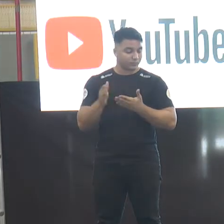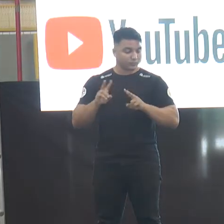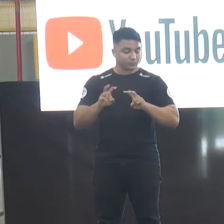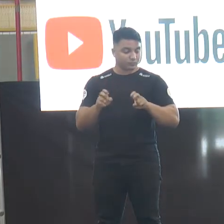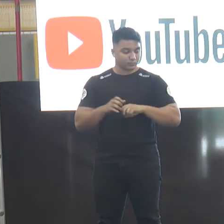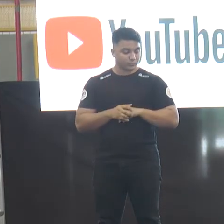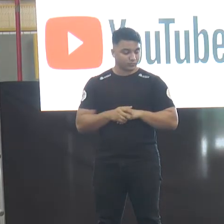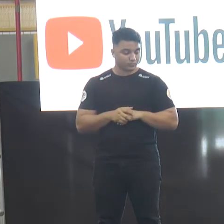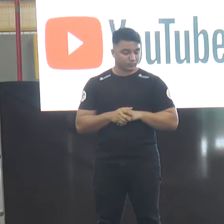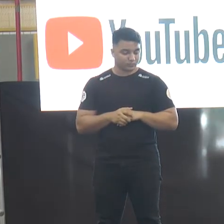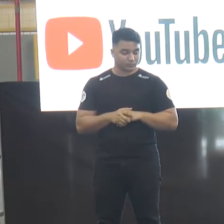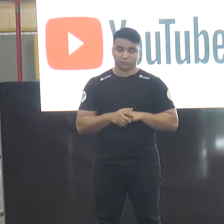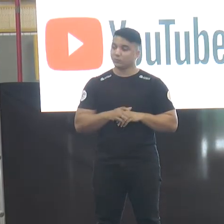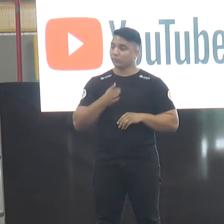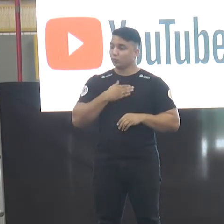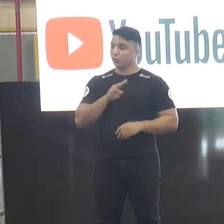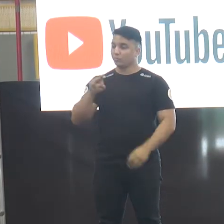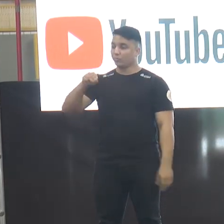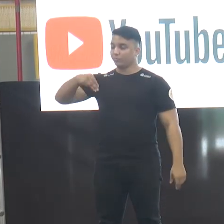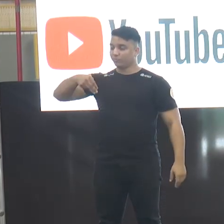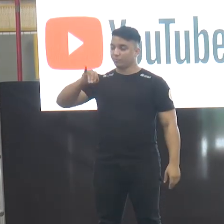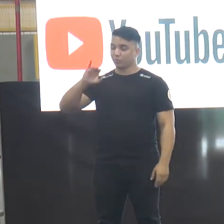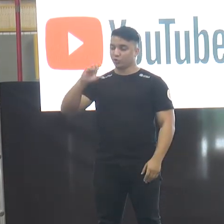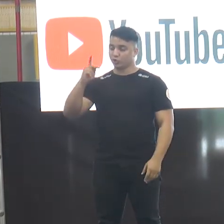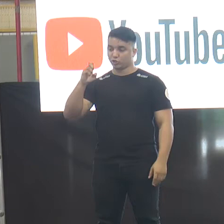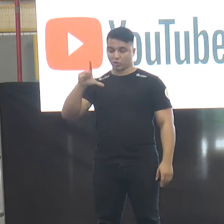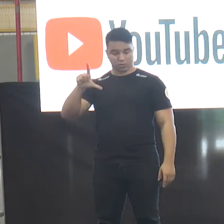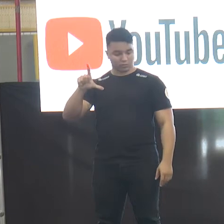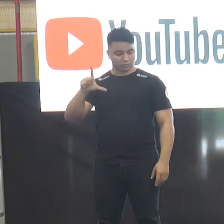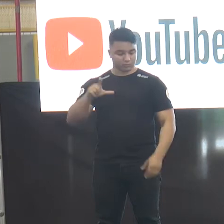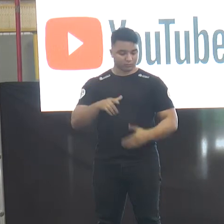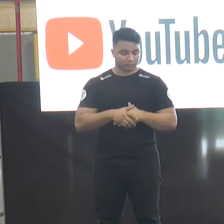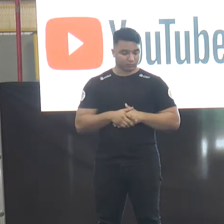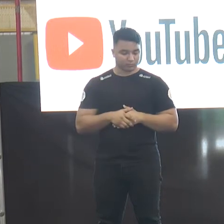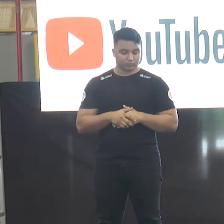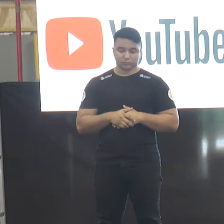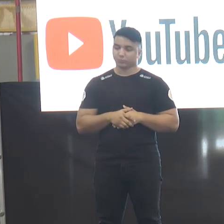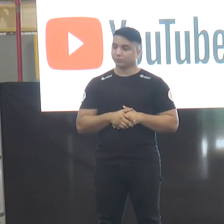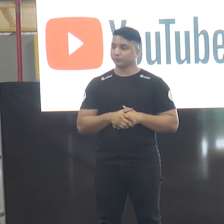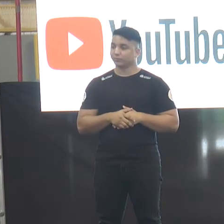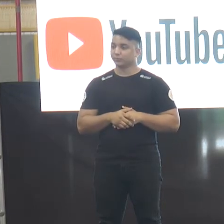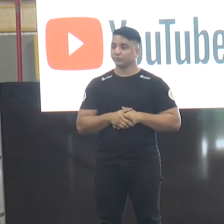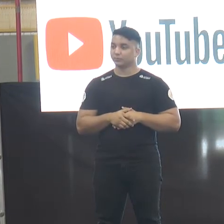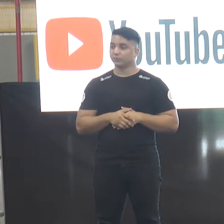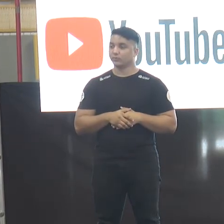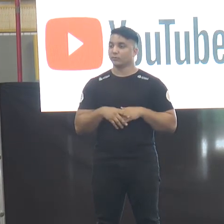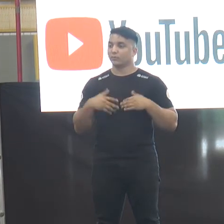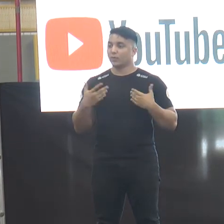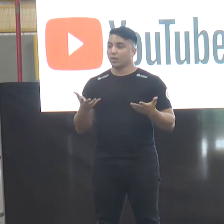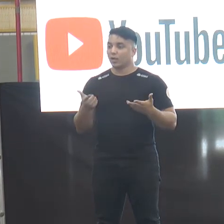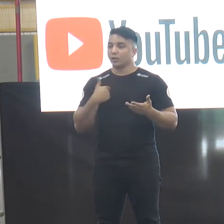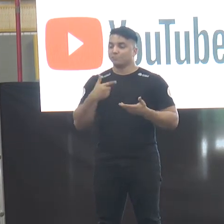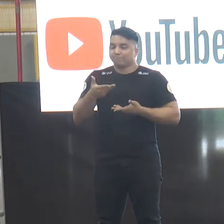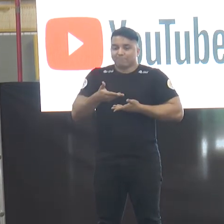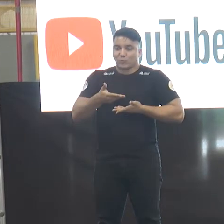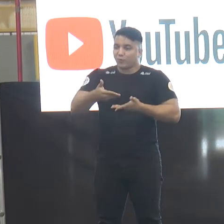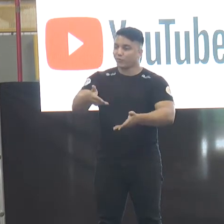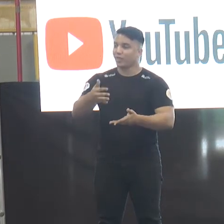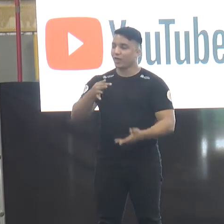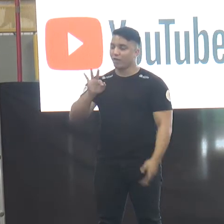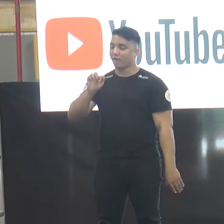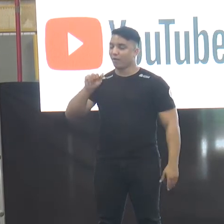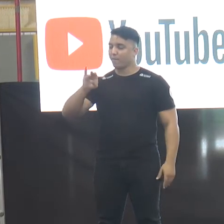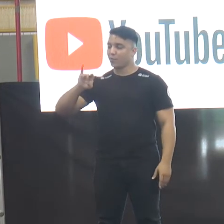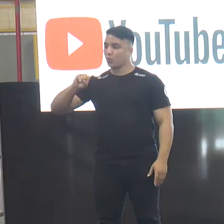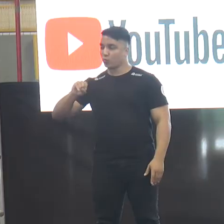direto. Meu nome é Michel, tá aí. É um prazer imenso esse convite que o Fábio me